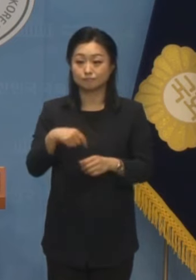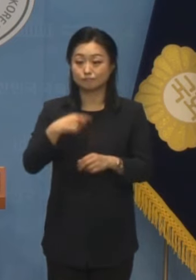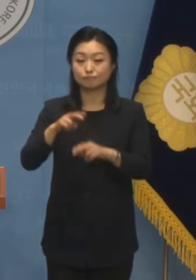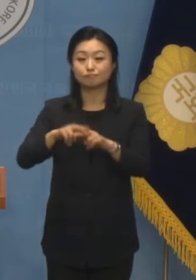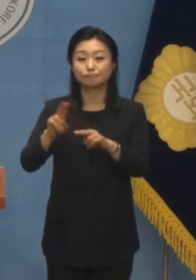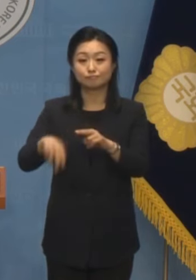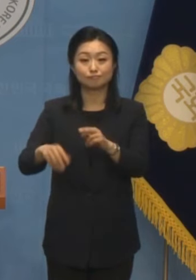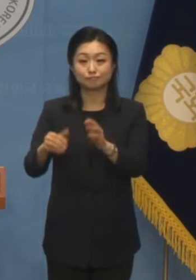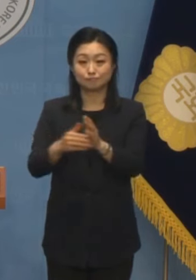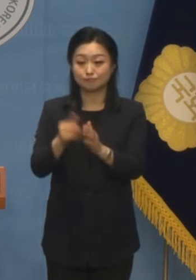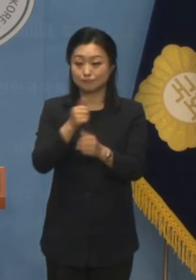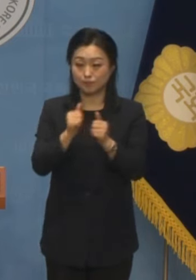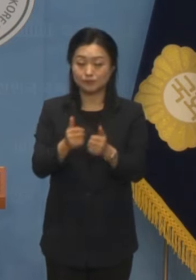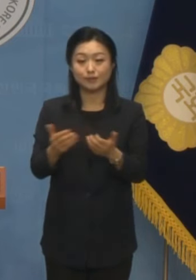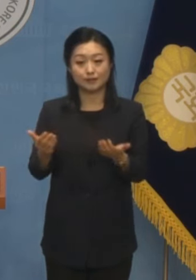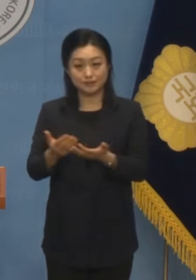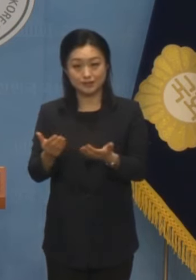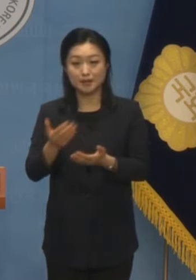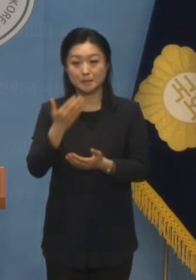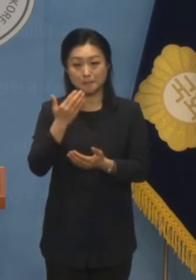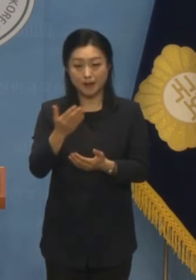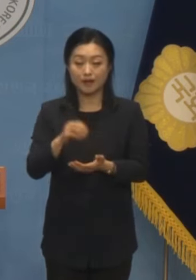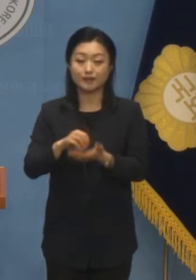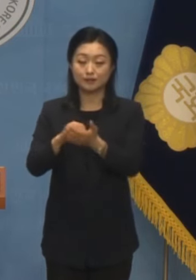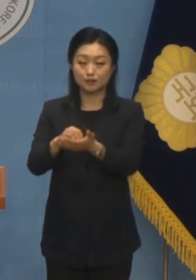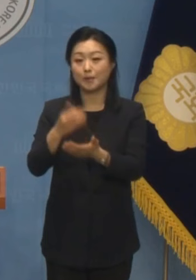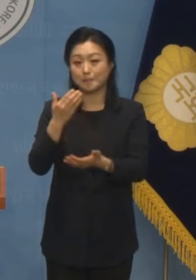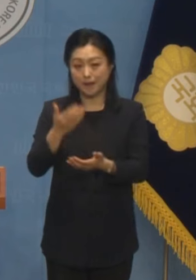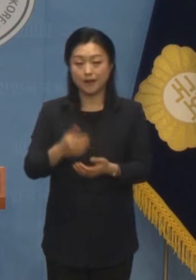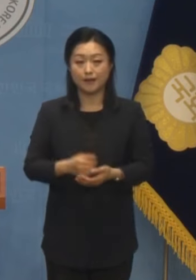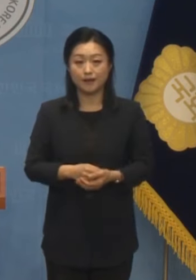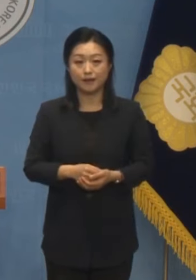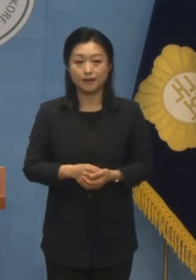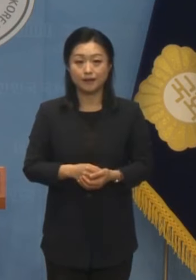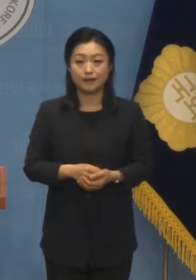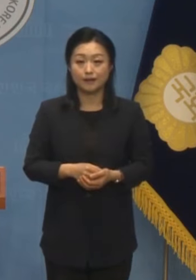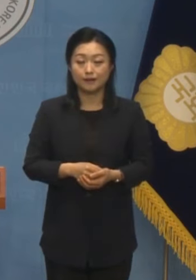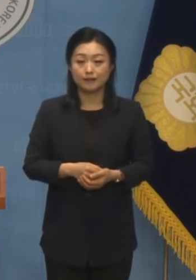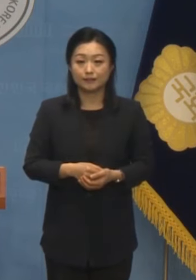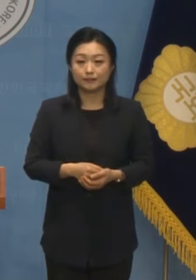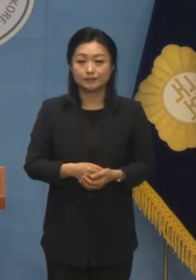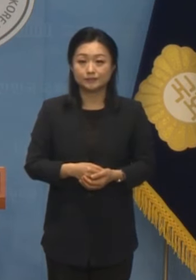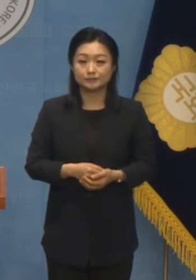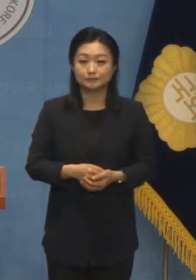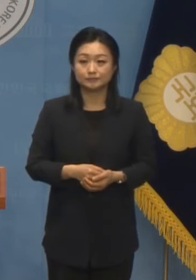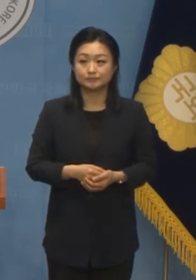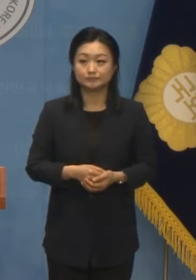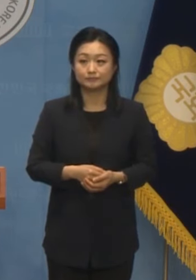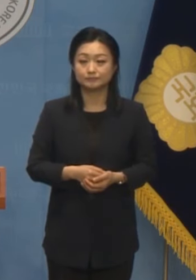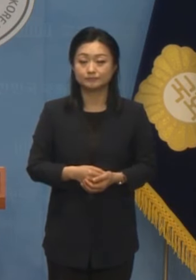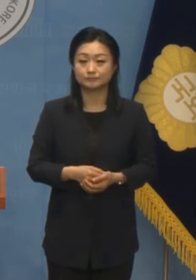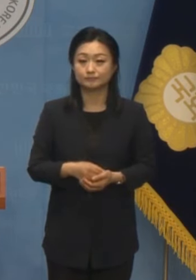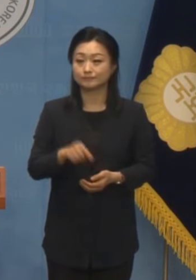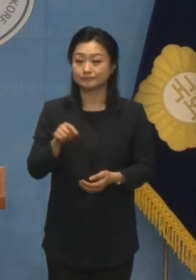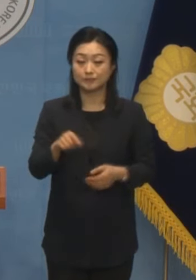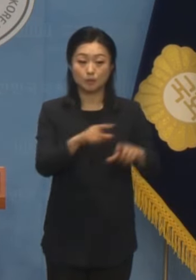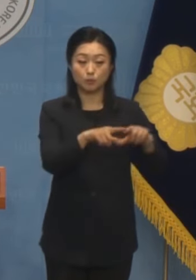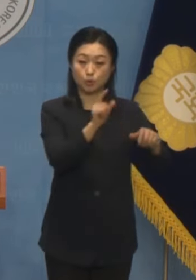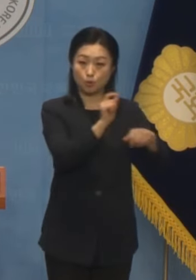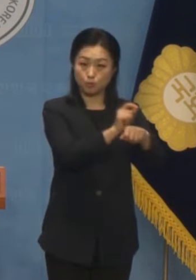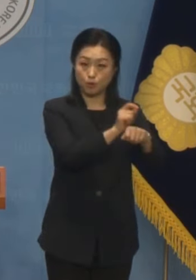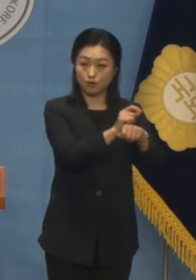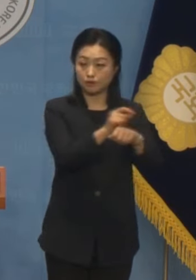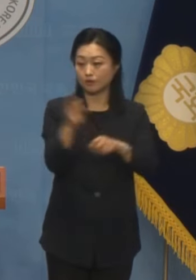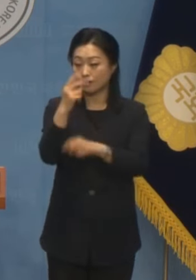사직하고 변호사도 등록이 가능한 이런 처분을 받을 수가 있습니다. 일반